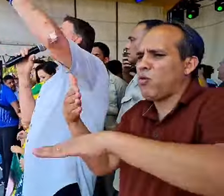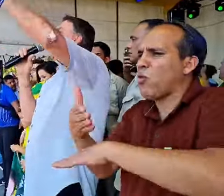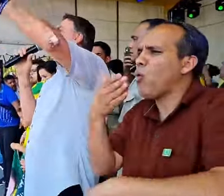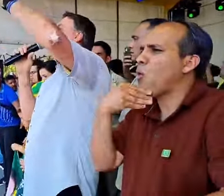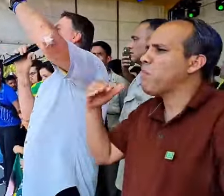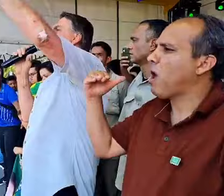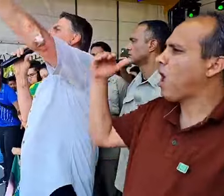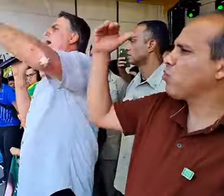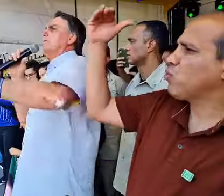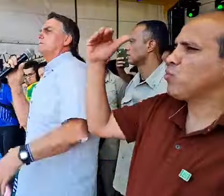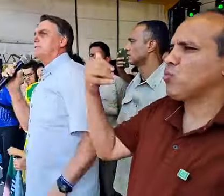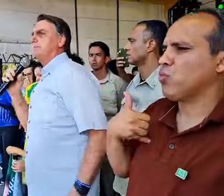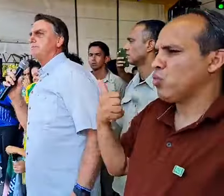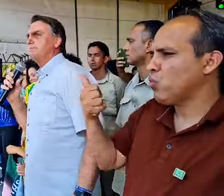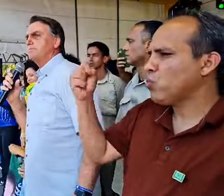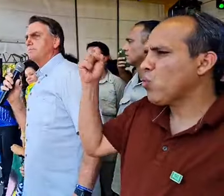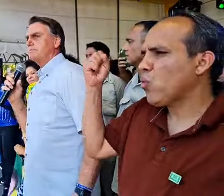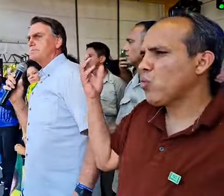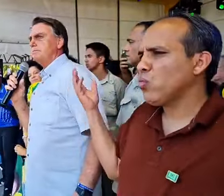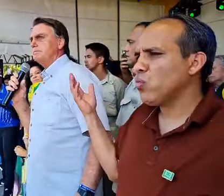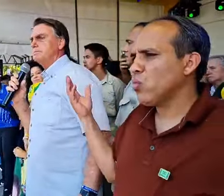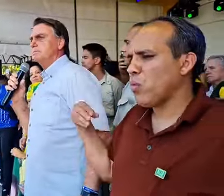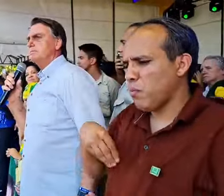uma margem de 18 anos.